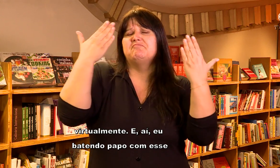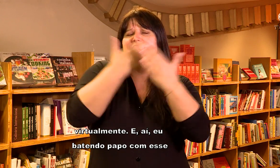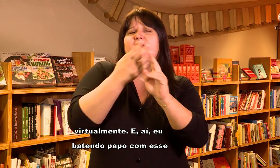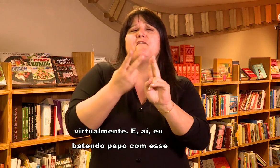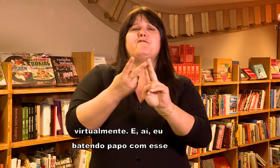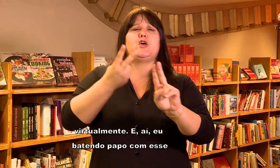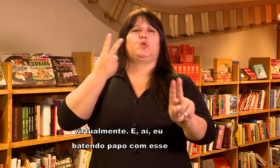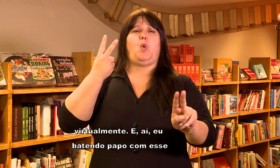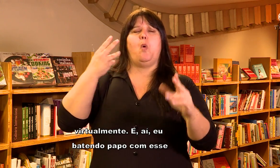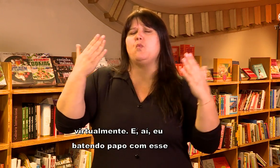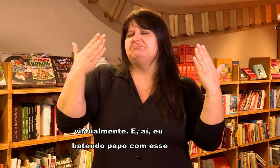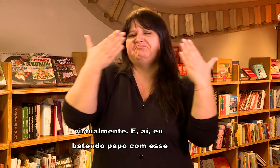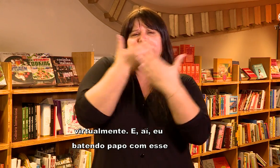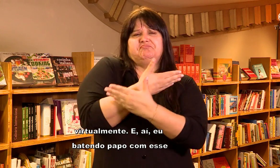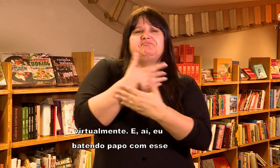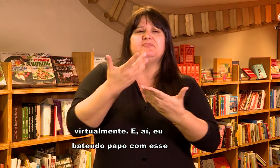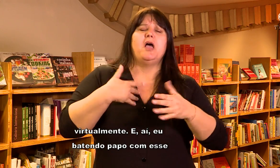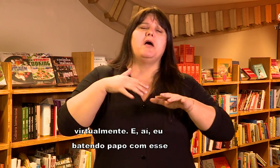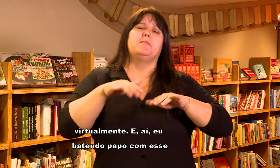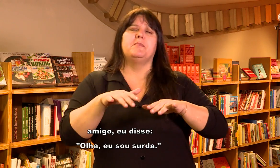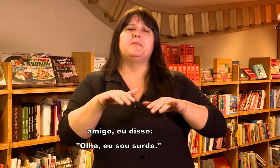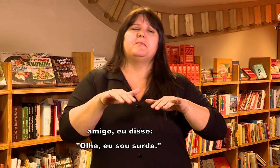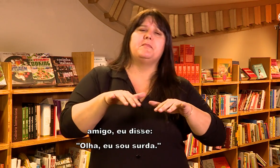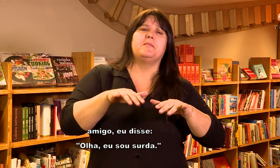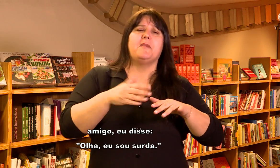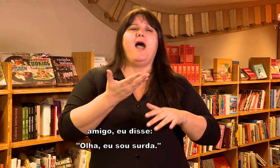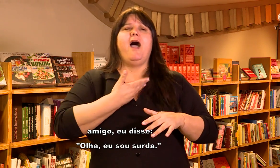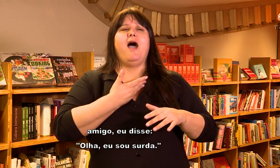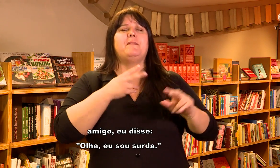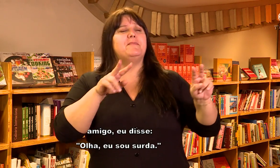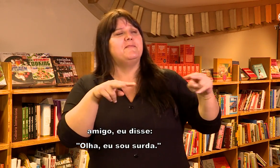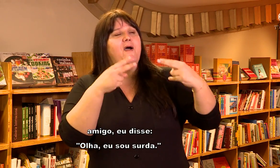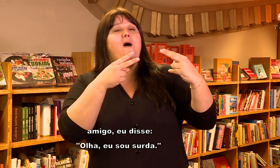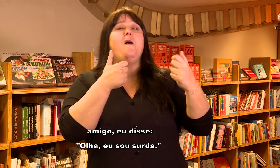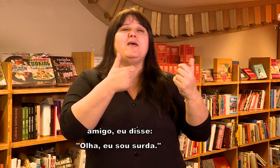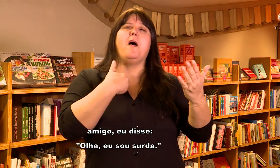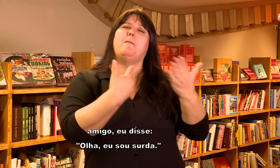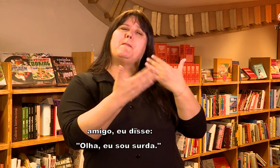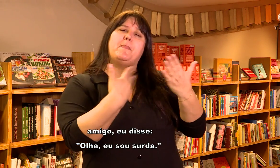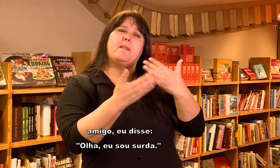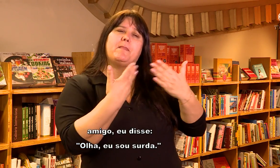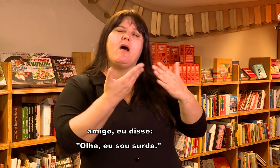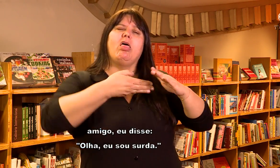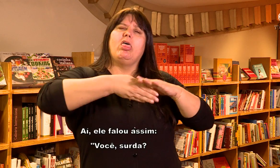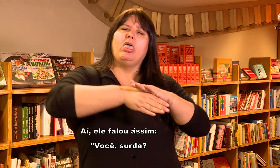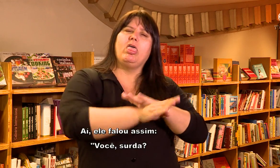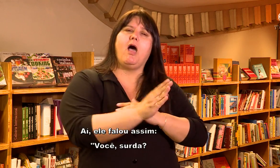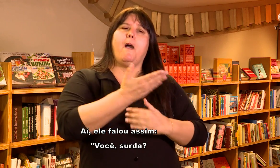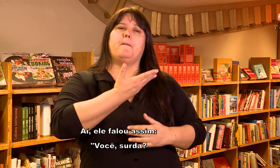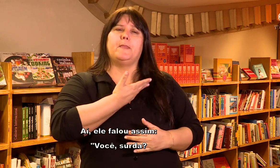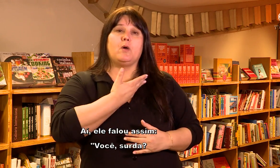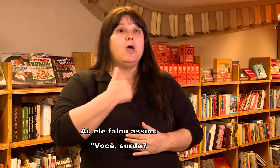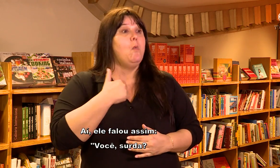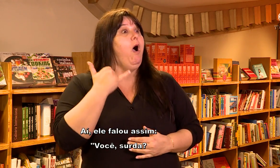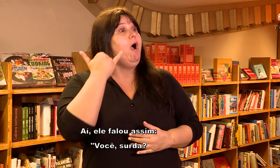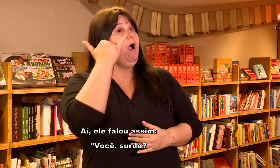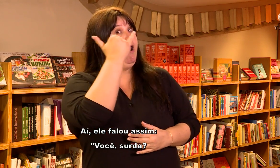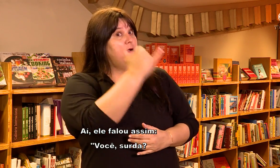virtualmente. E aí, eu batendo papo com esse amigo, eu disse: "Olha, eu sou surda." Aí ele falou assim: